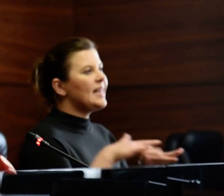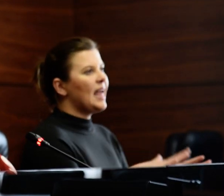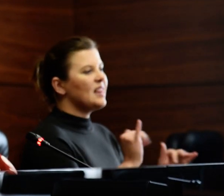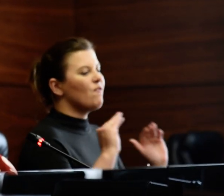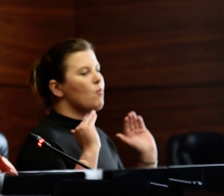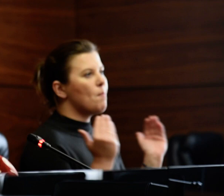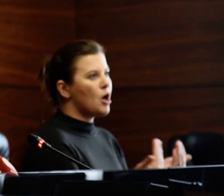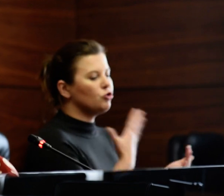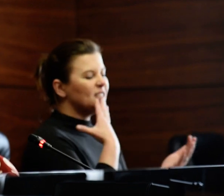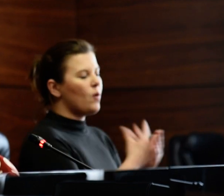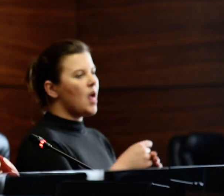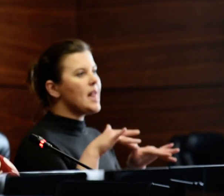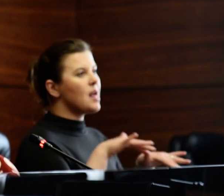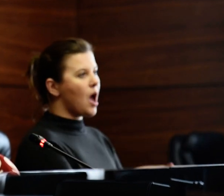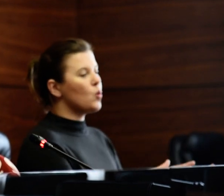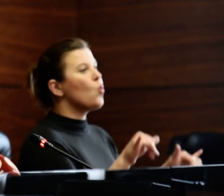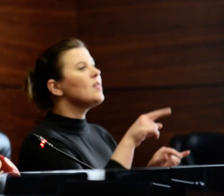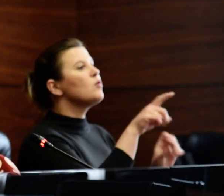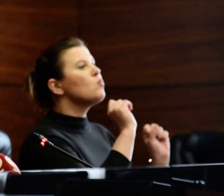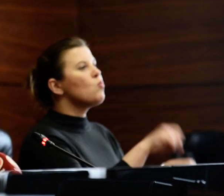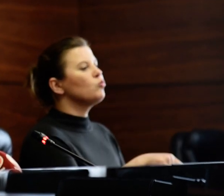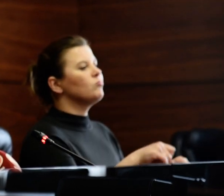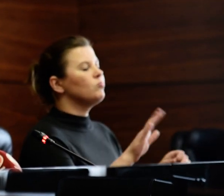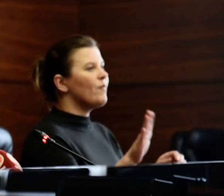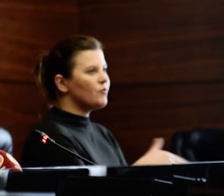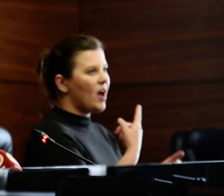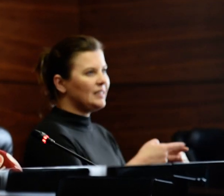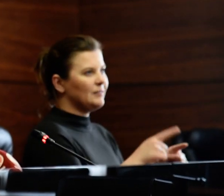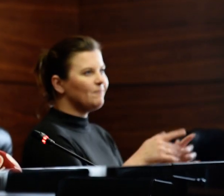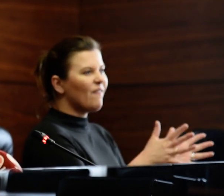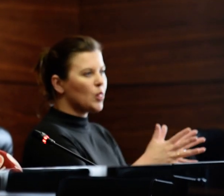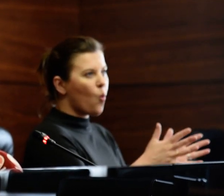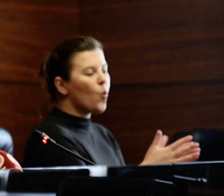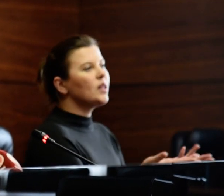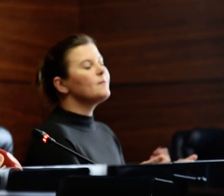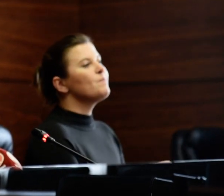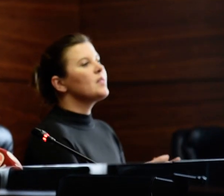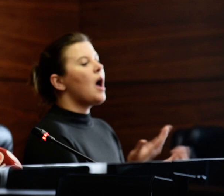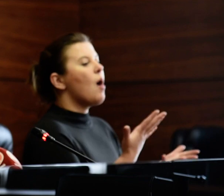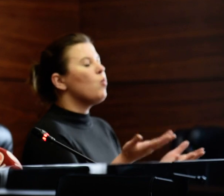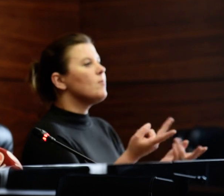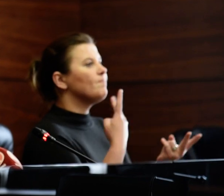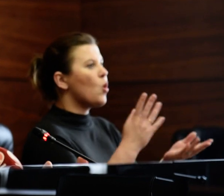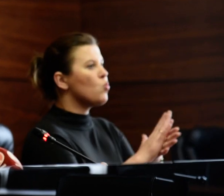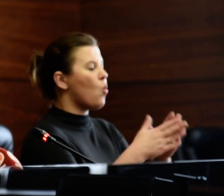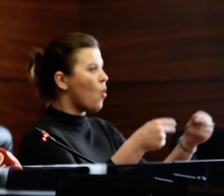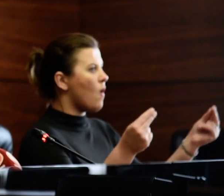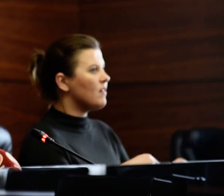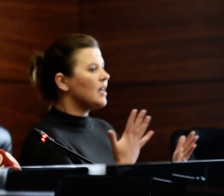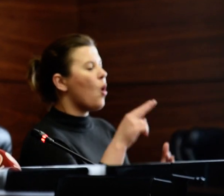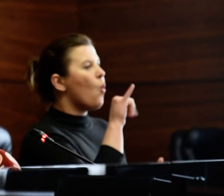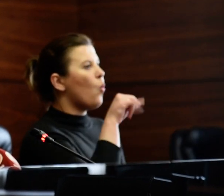межах своєї діяльності, куди вони можуть утилізувати відходи. Або це укладати договори з утилізаводами, які